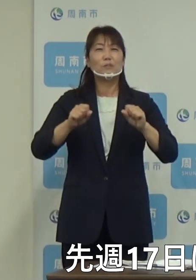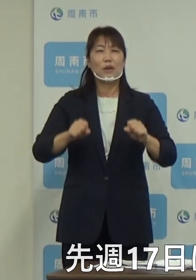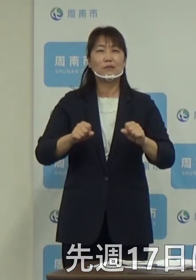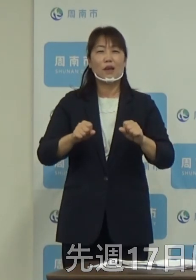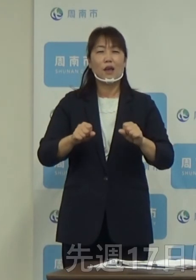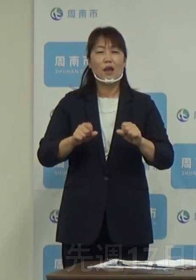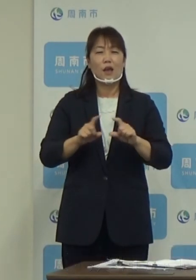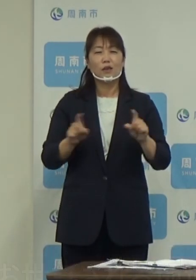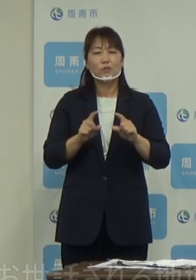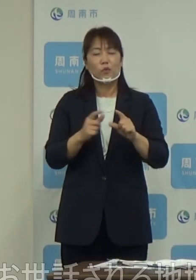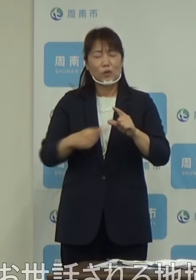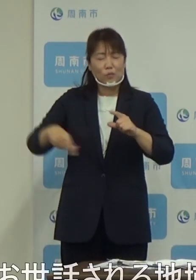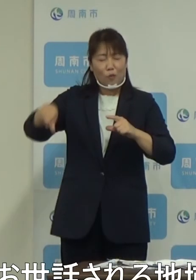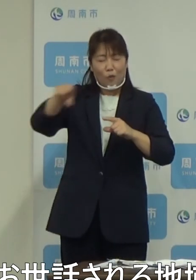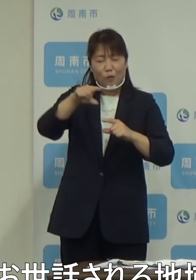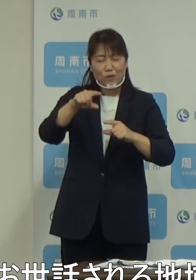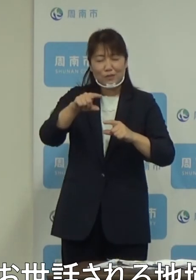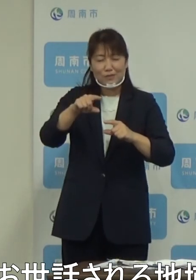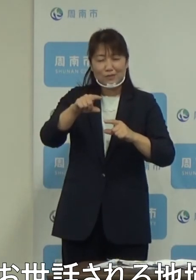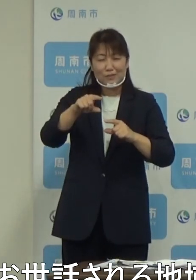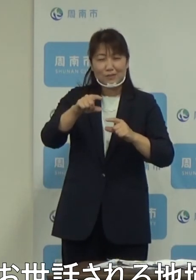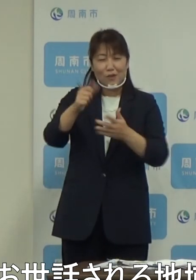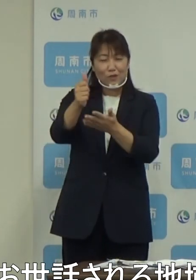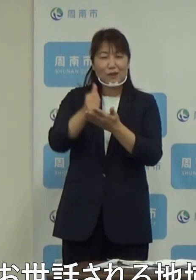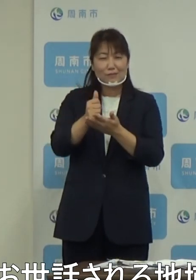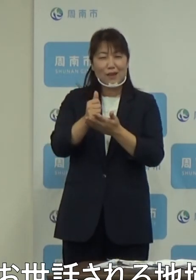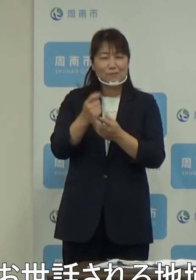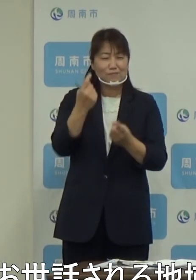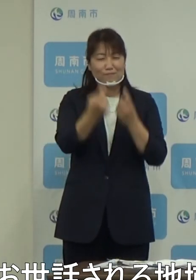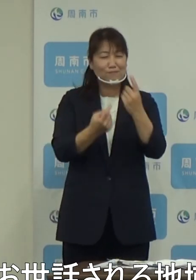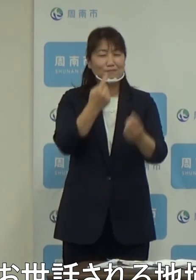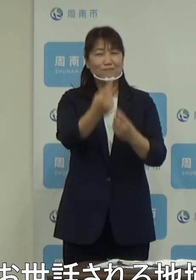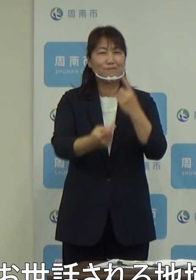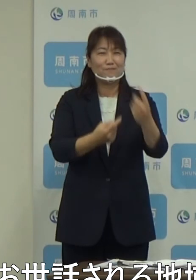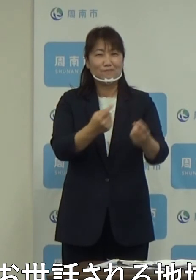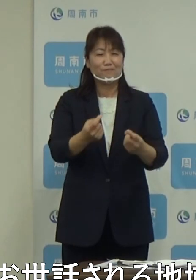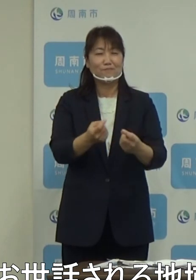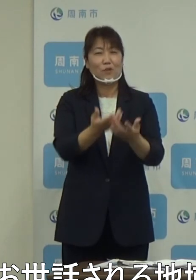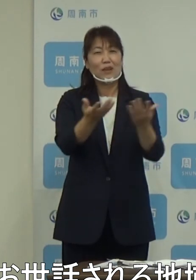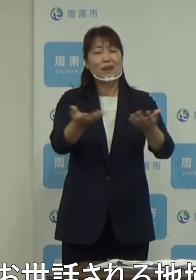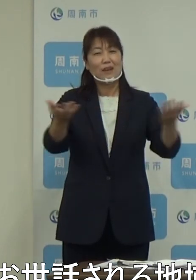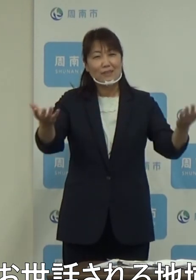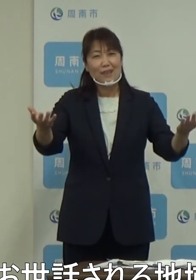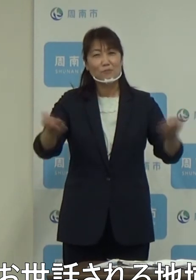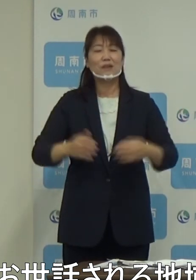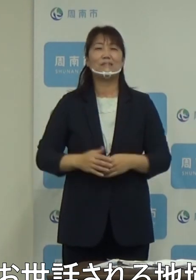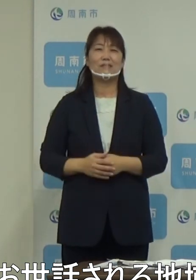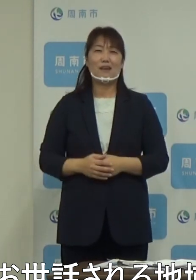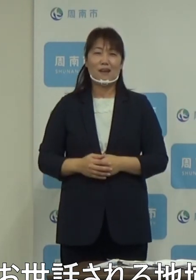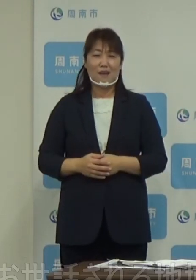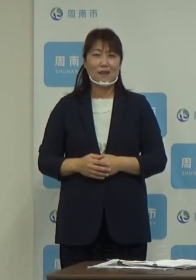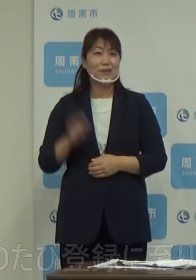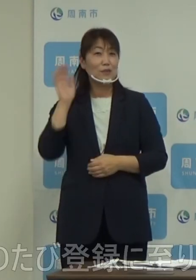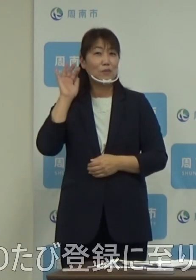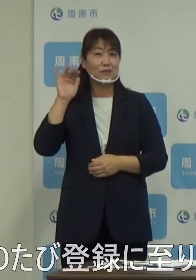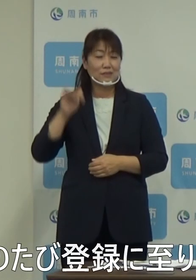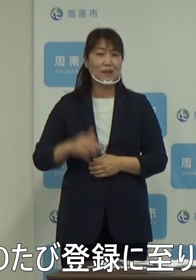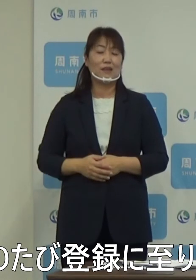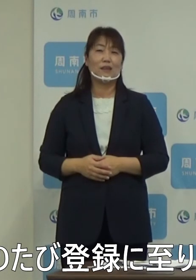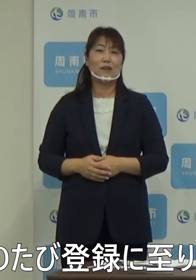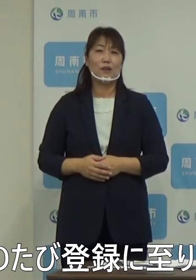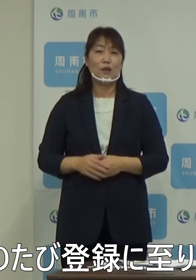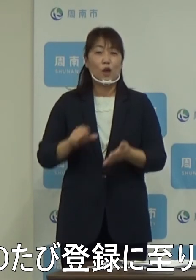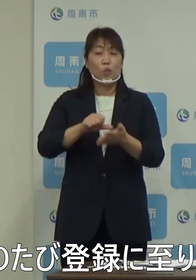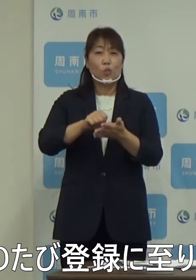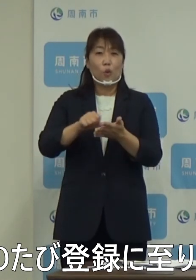方々でにぎわい、お世話をしてくださっている地域の皆さんの励みになったと伺っております。この度